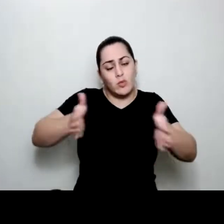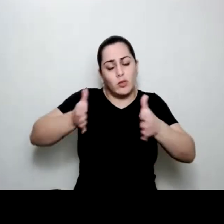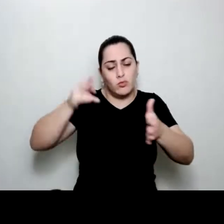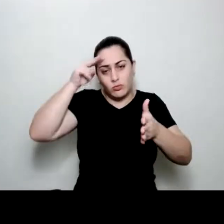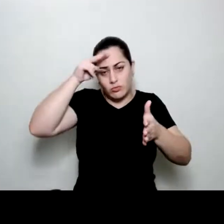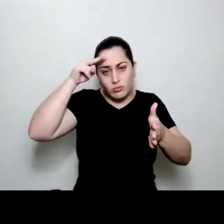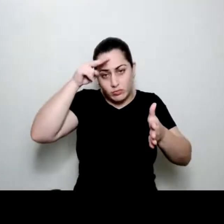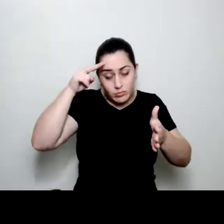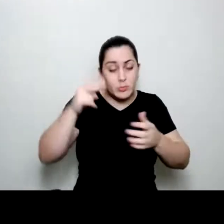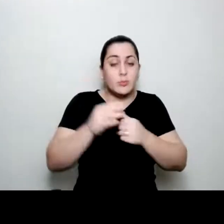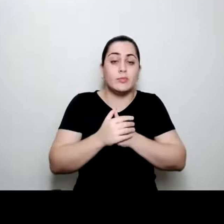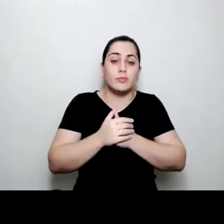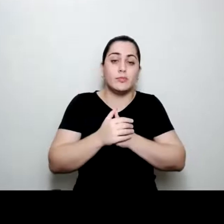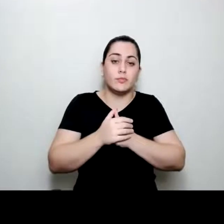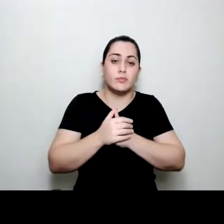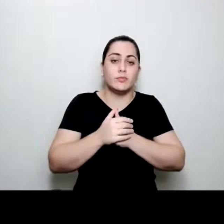histórico.